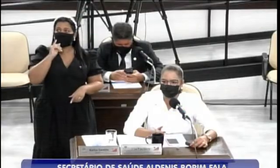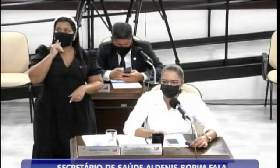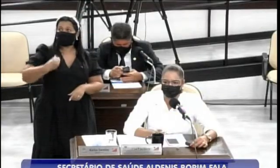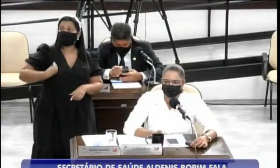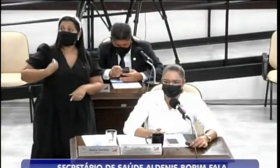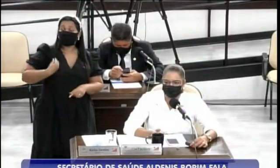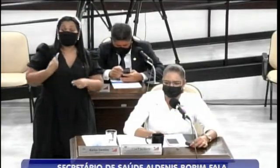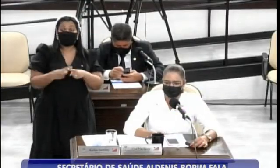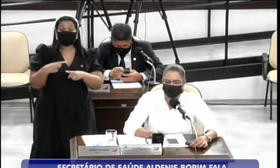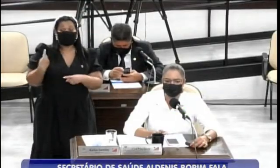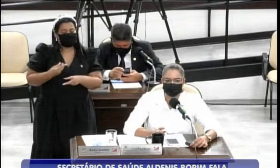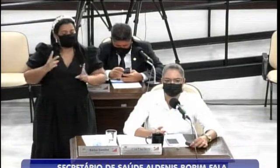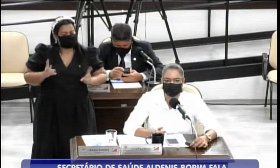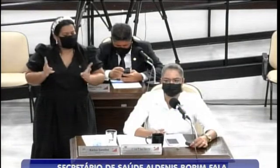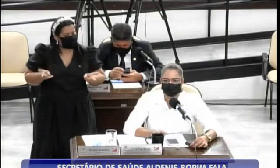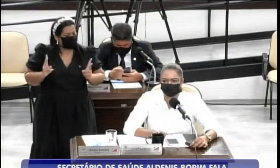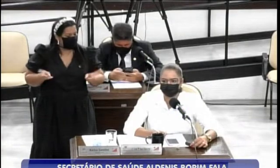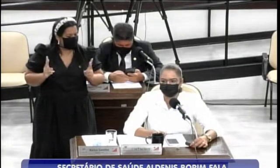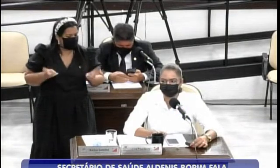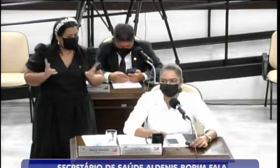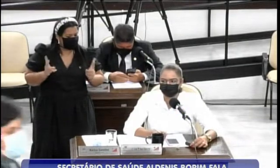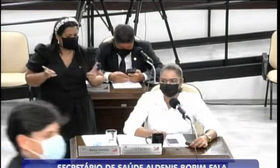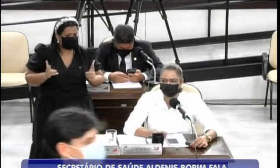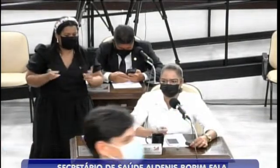nós somos constantemente, né,